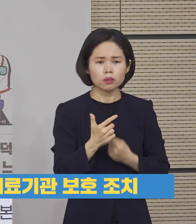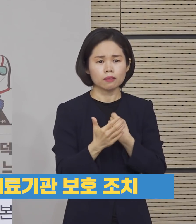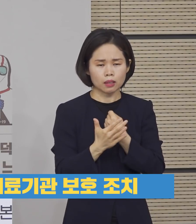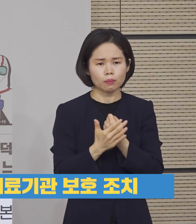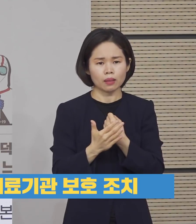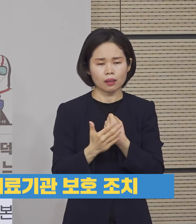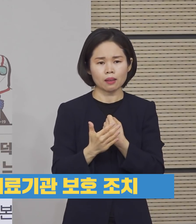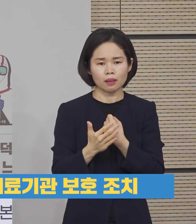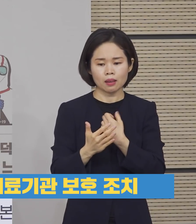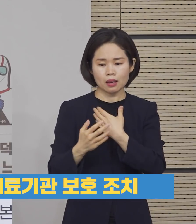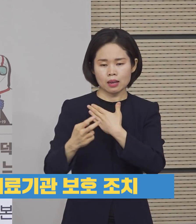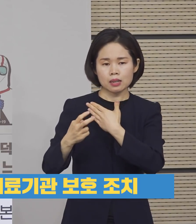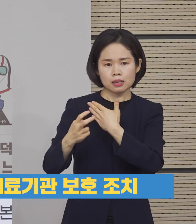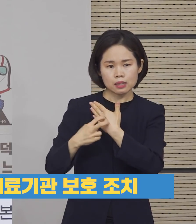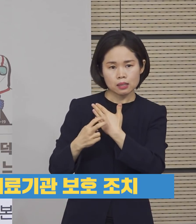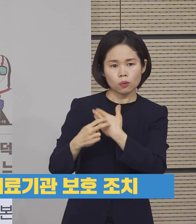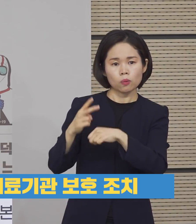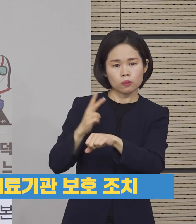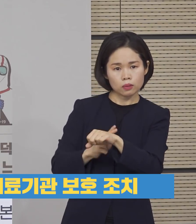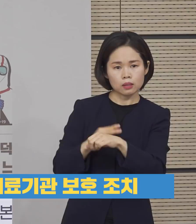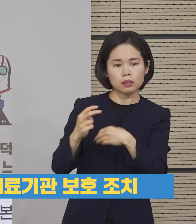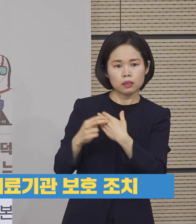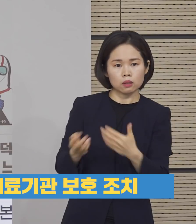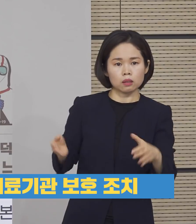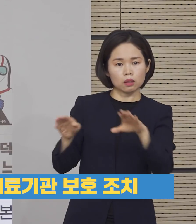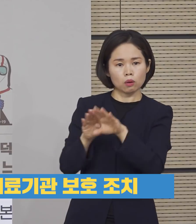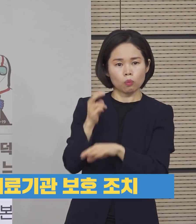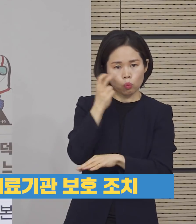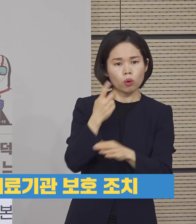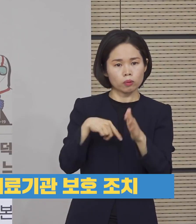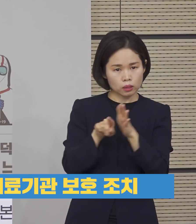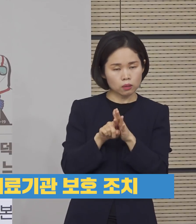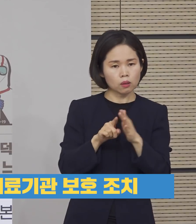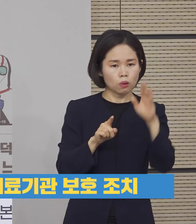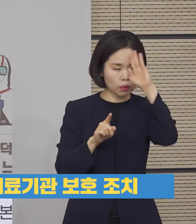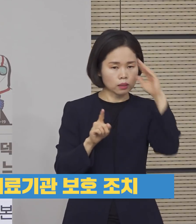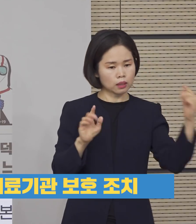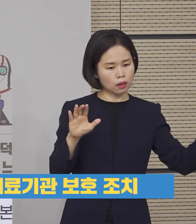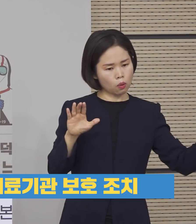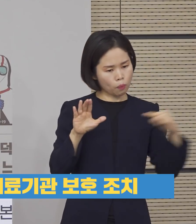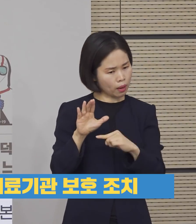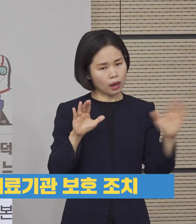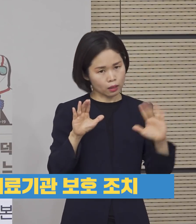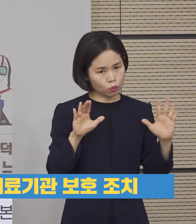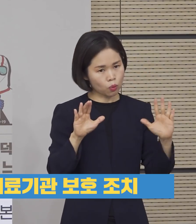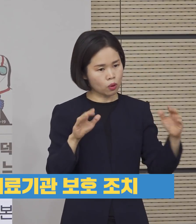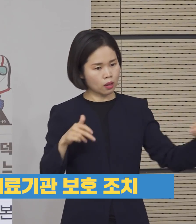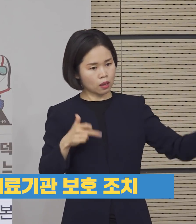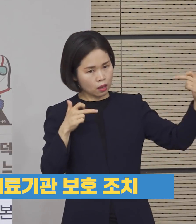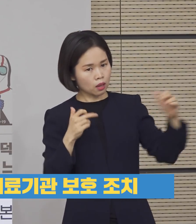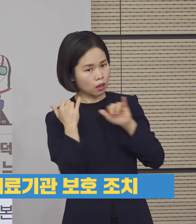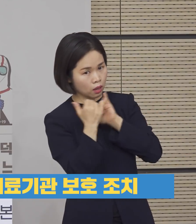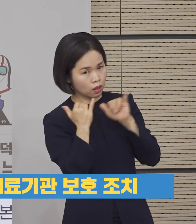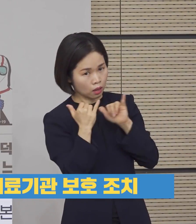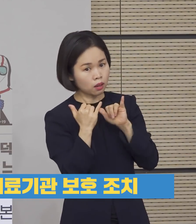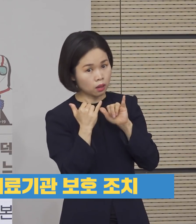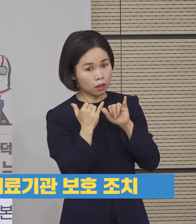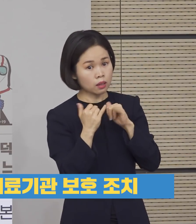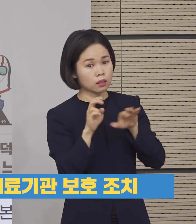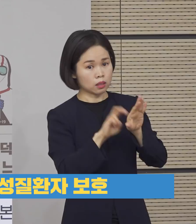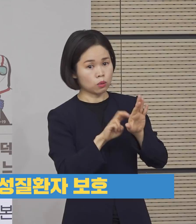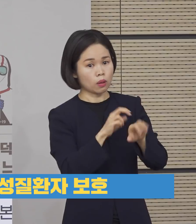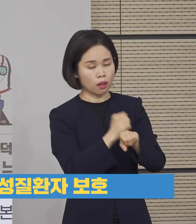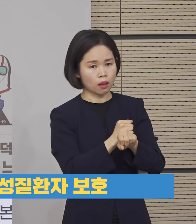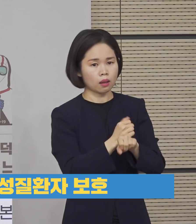있는 상황 하에서 우선은 의료인과 의료기관을 보호하기 위한 조치입니다. 두 번째는